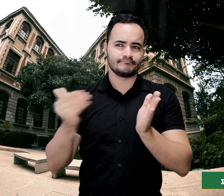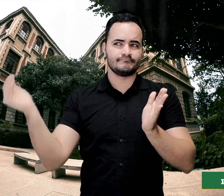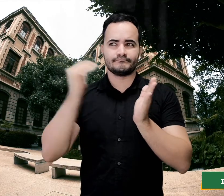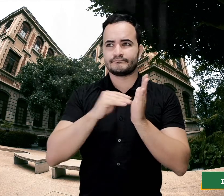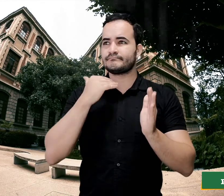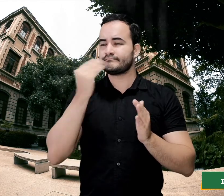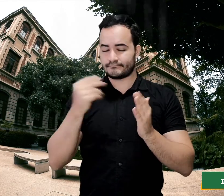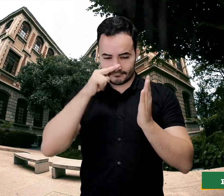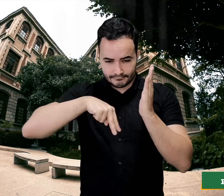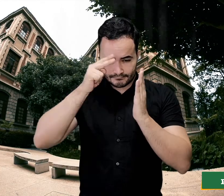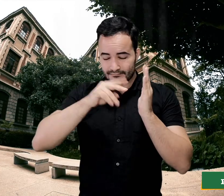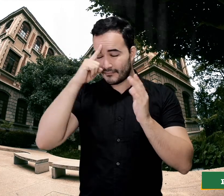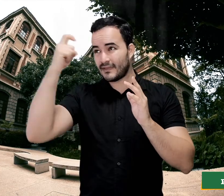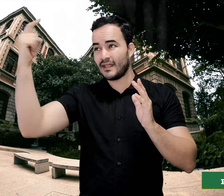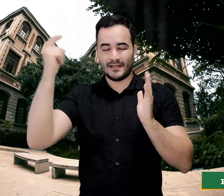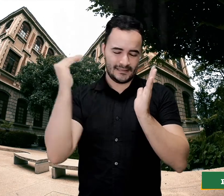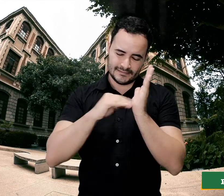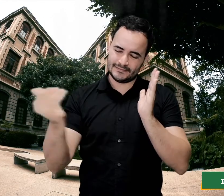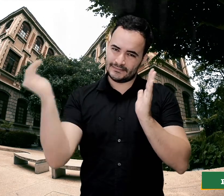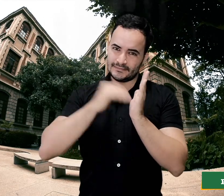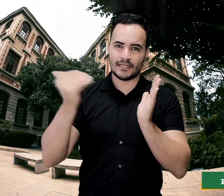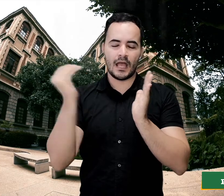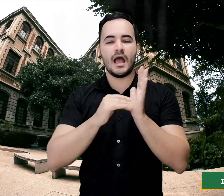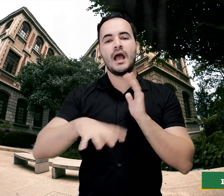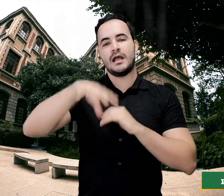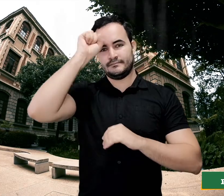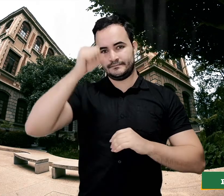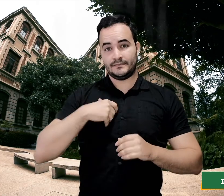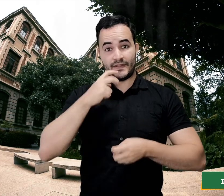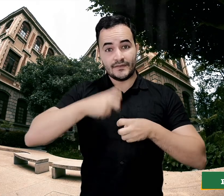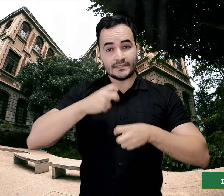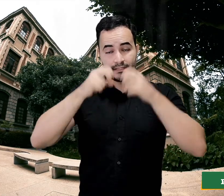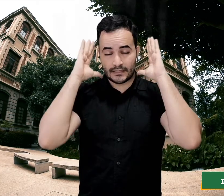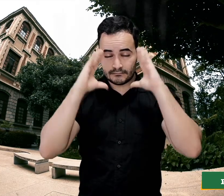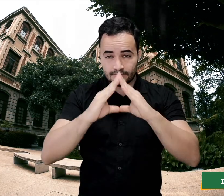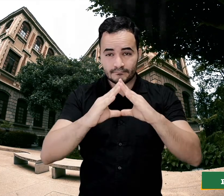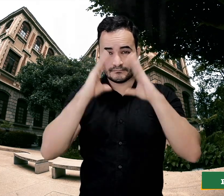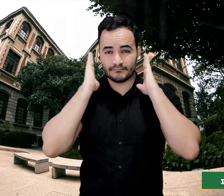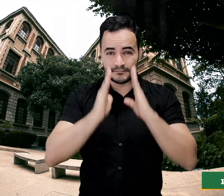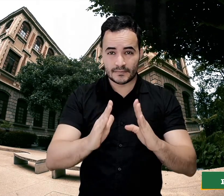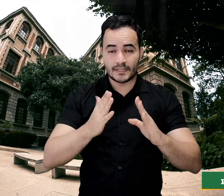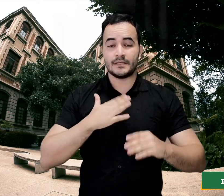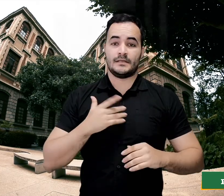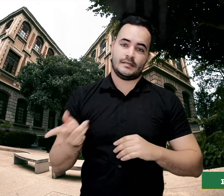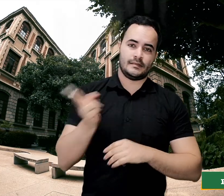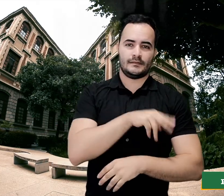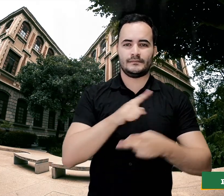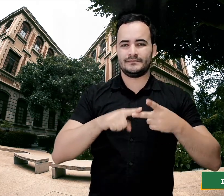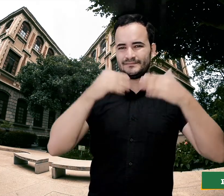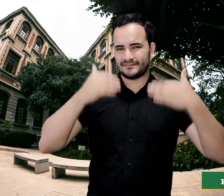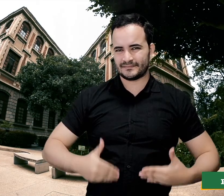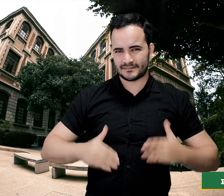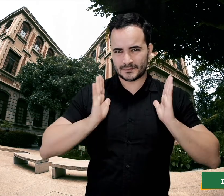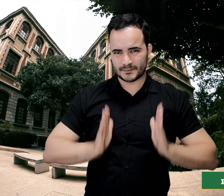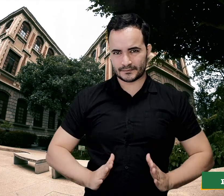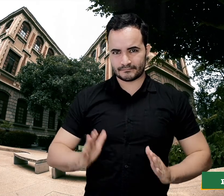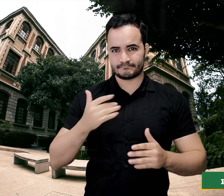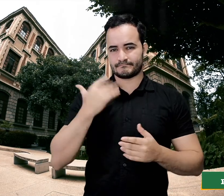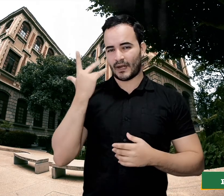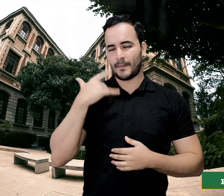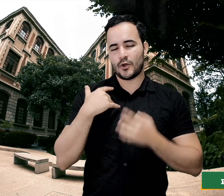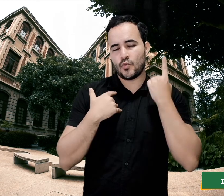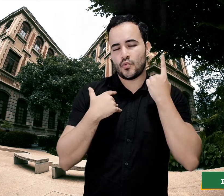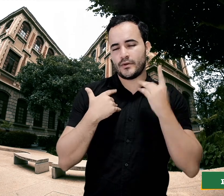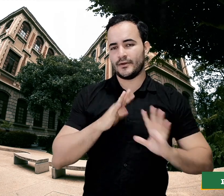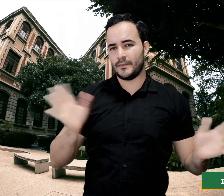idea. Se me dificulta concentrarme y en cuanto a la discapacidad física, teclear con una sola